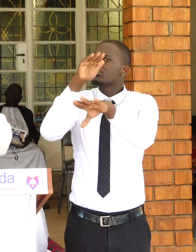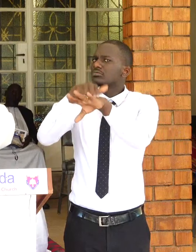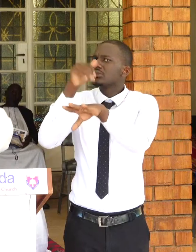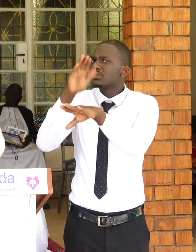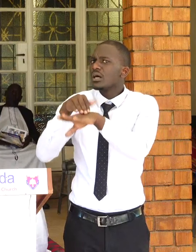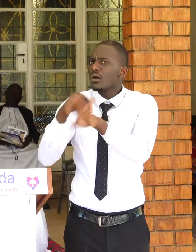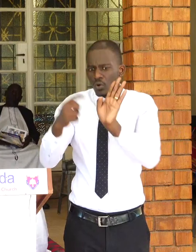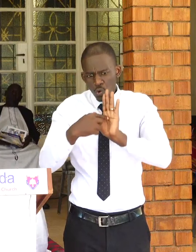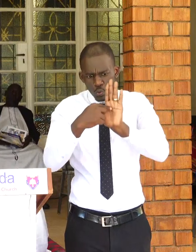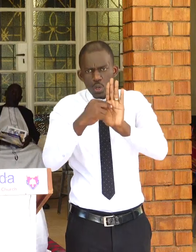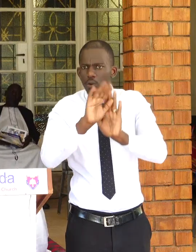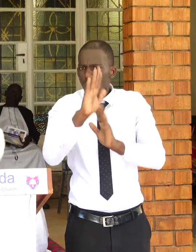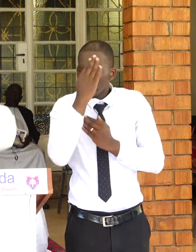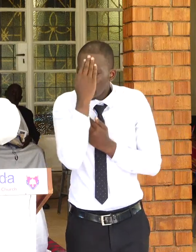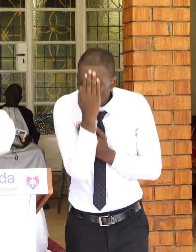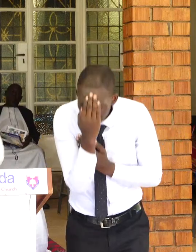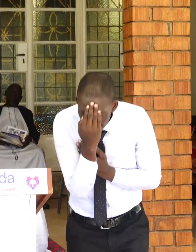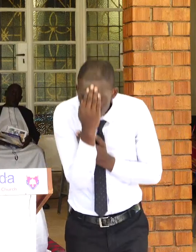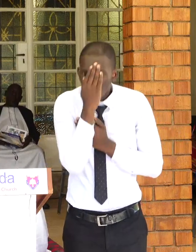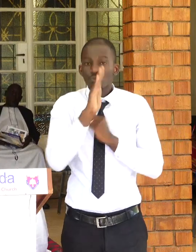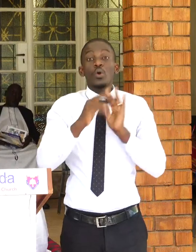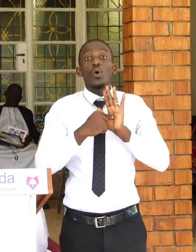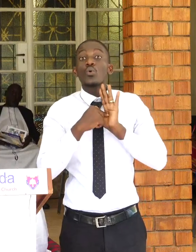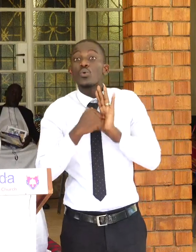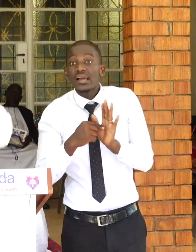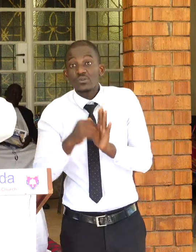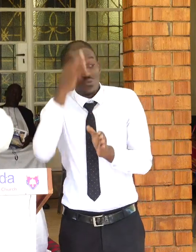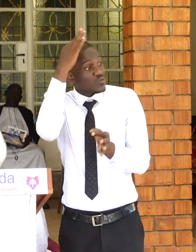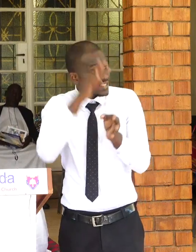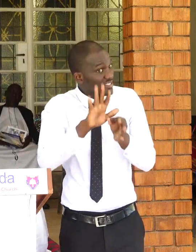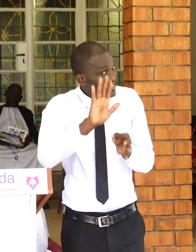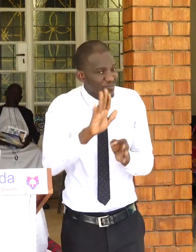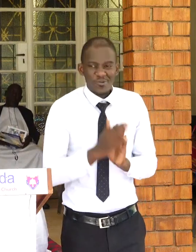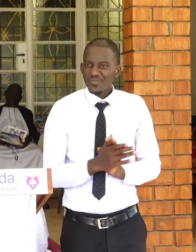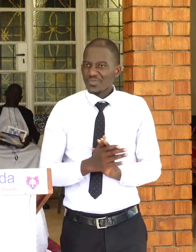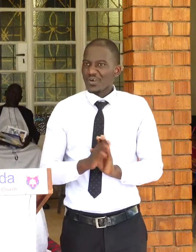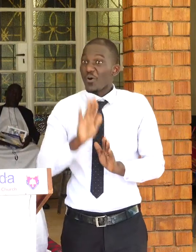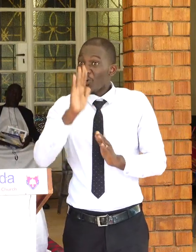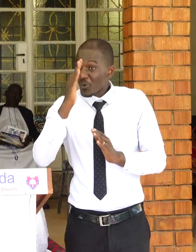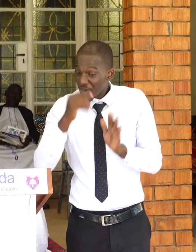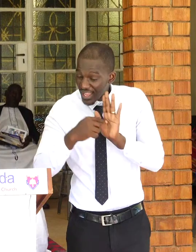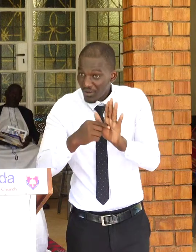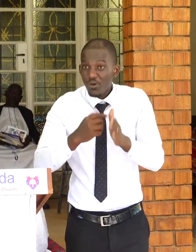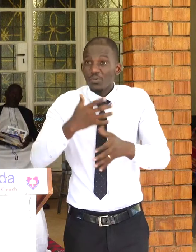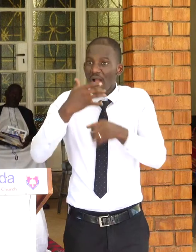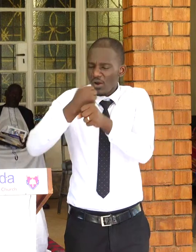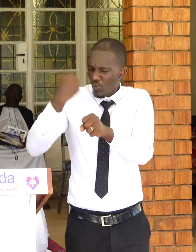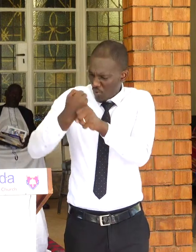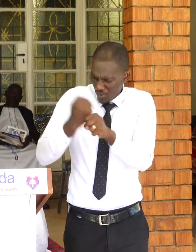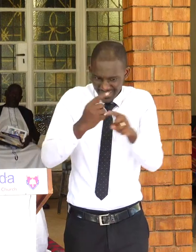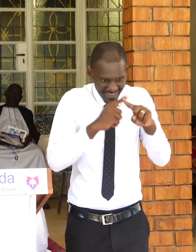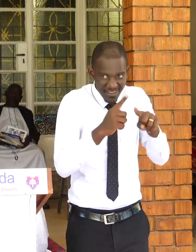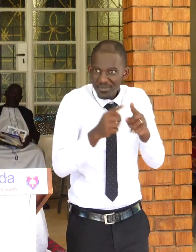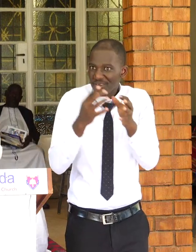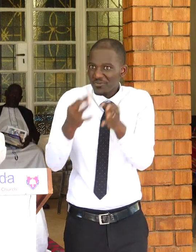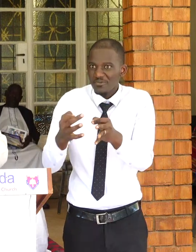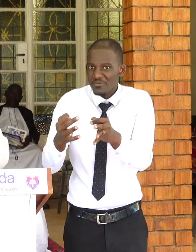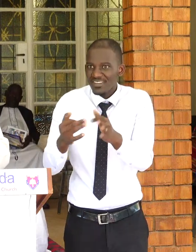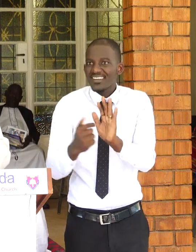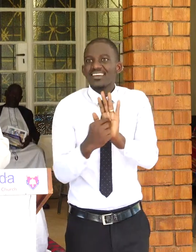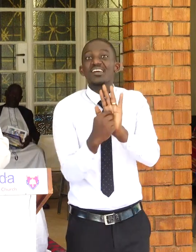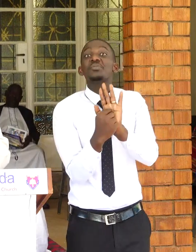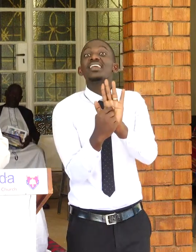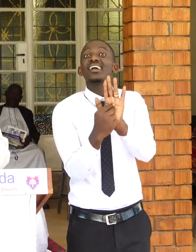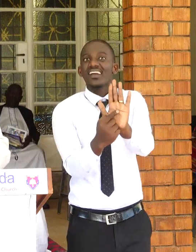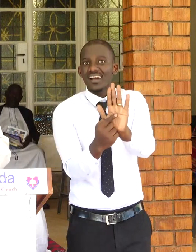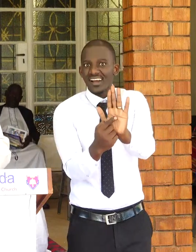okulaga obwetowazebwo okulaga okukkiriza ko okulaga obwesimbu bwo ngokola yebintu ebiraga